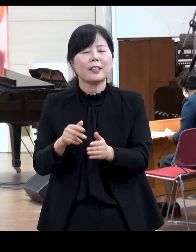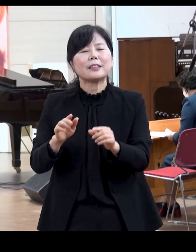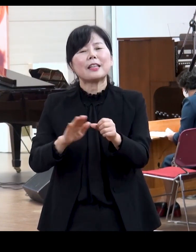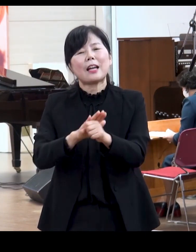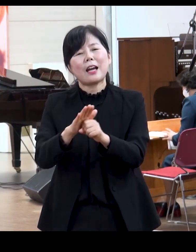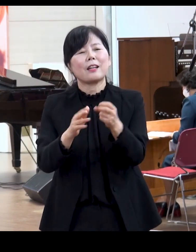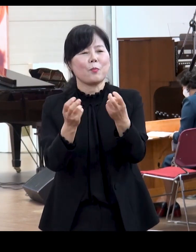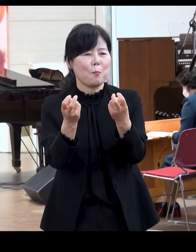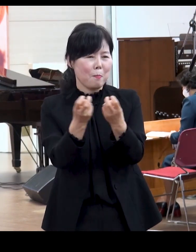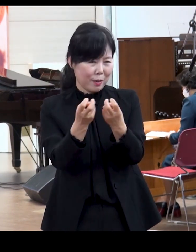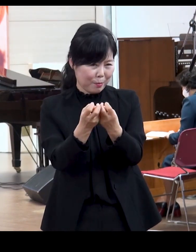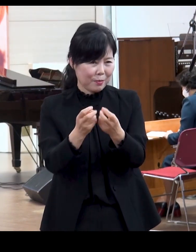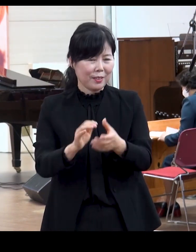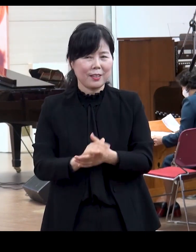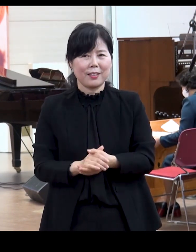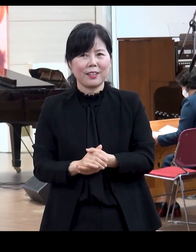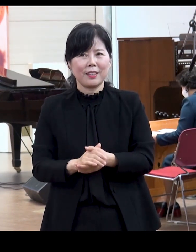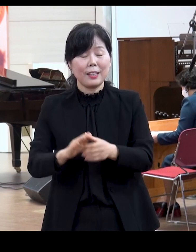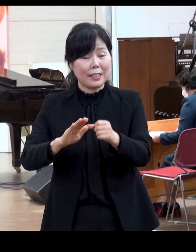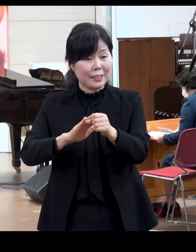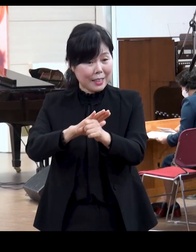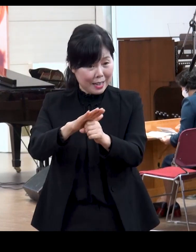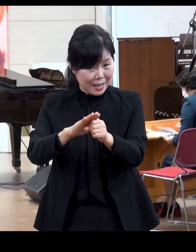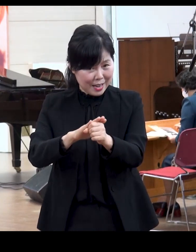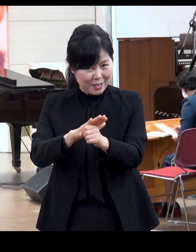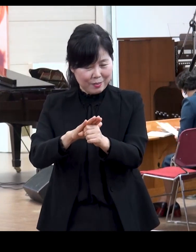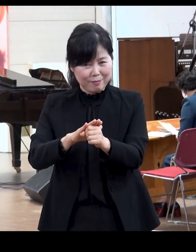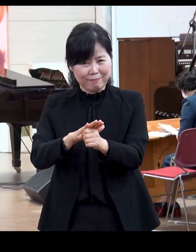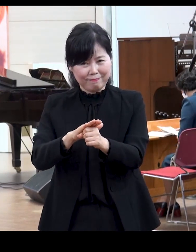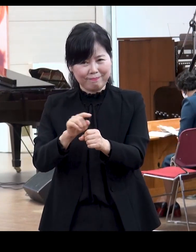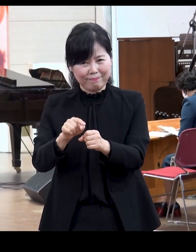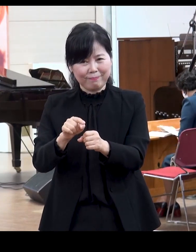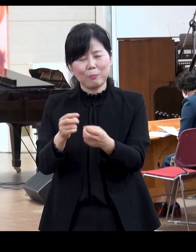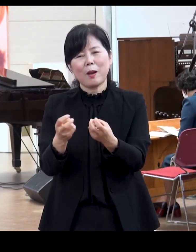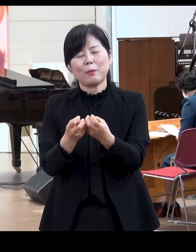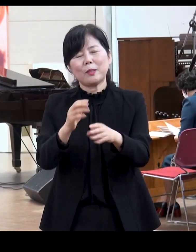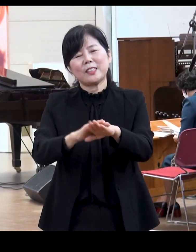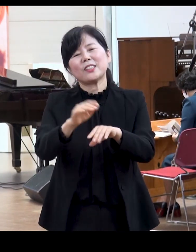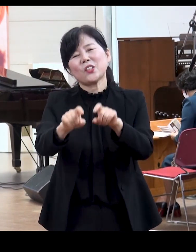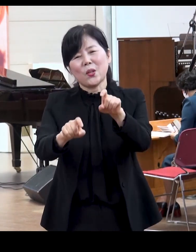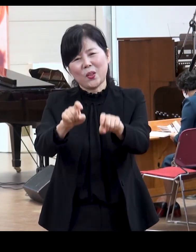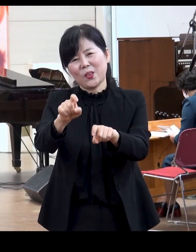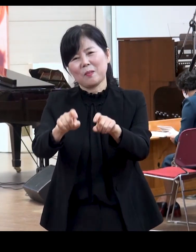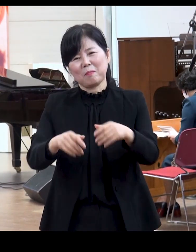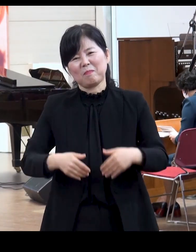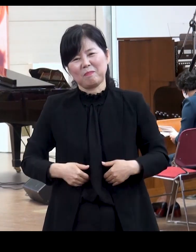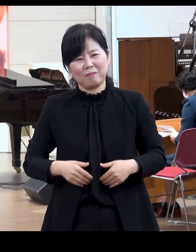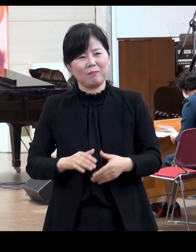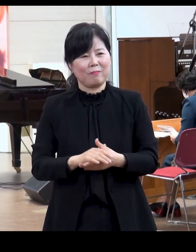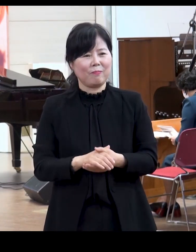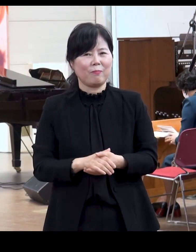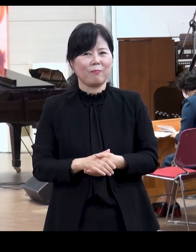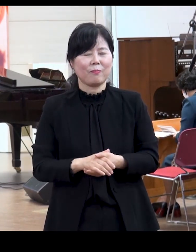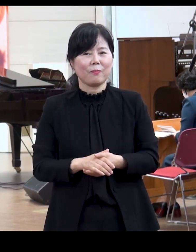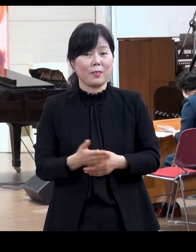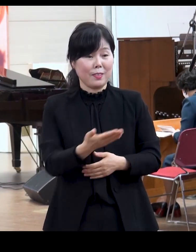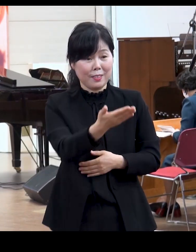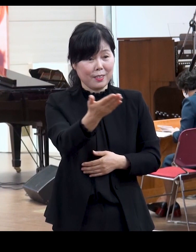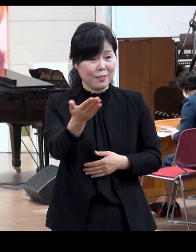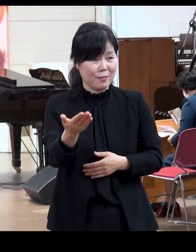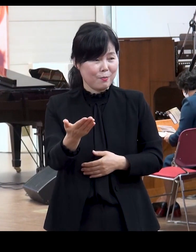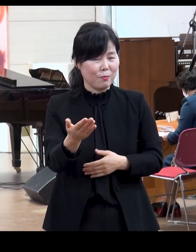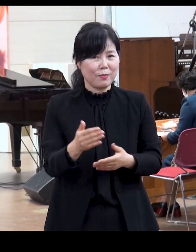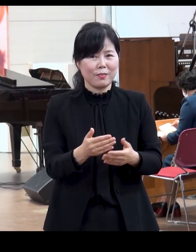모습이에요. 그리고 우리가 사랑하는 방법입니다. 자, 여러분